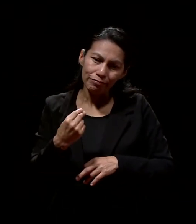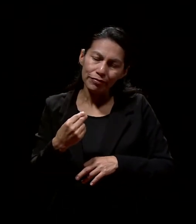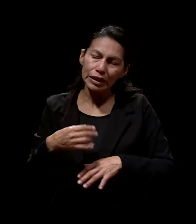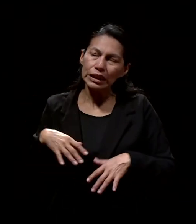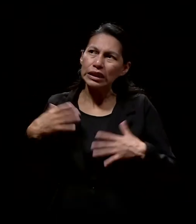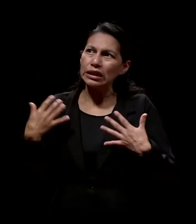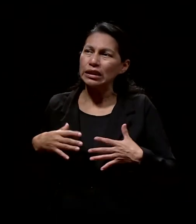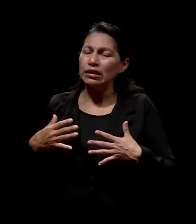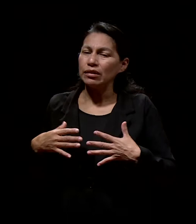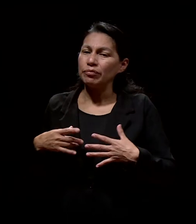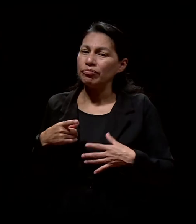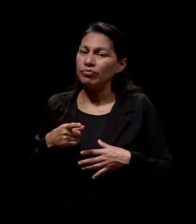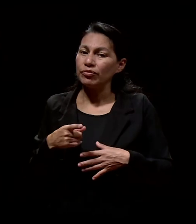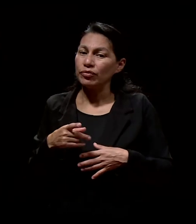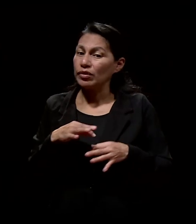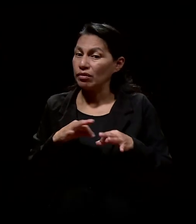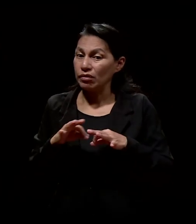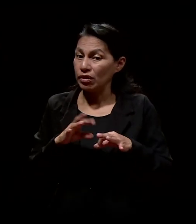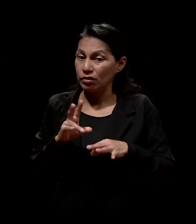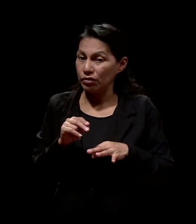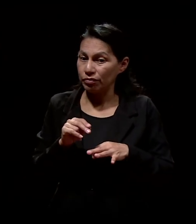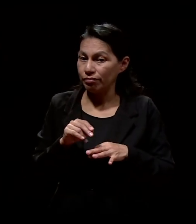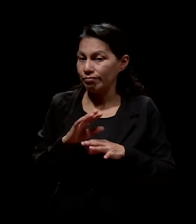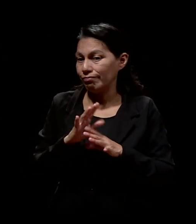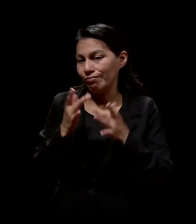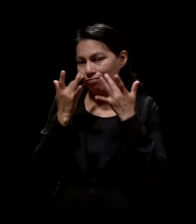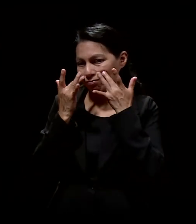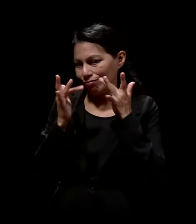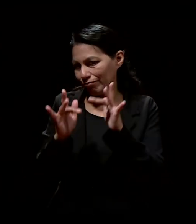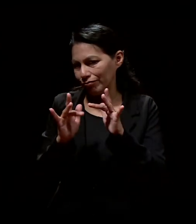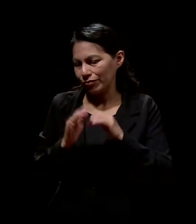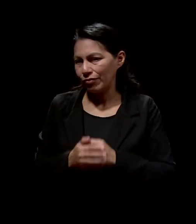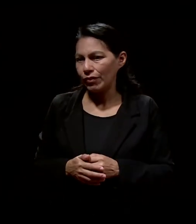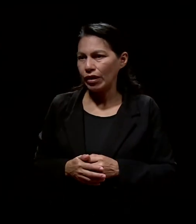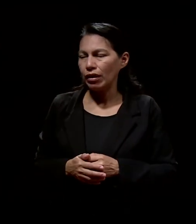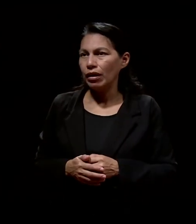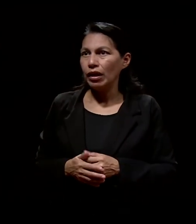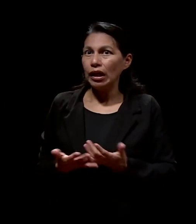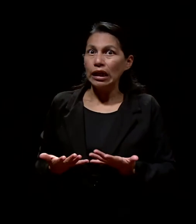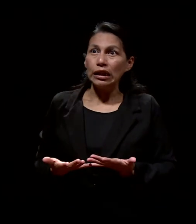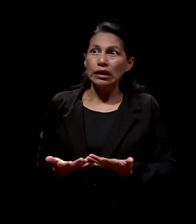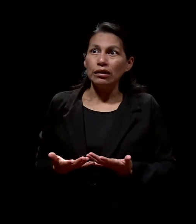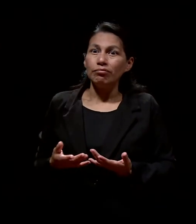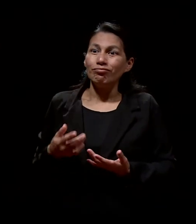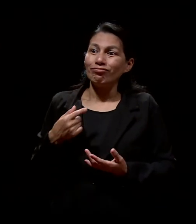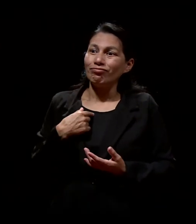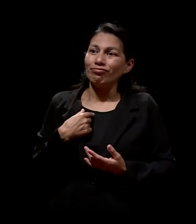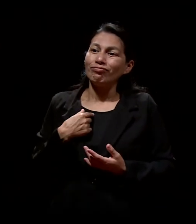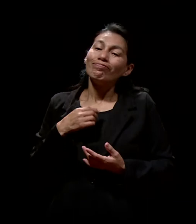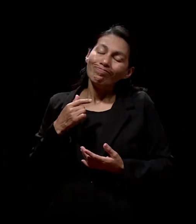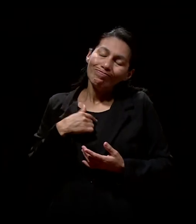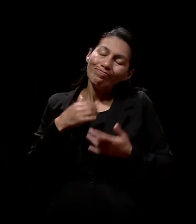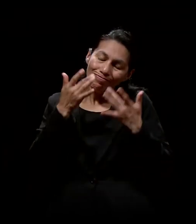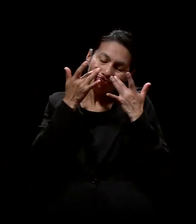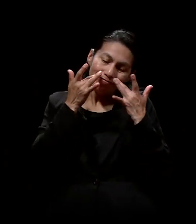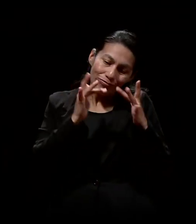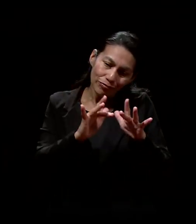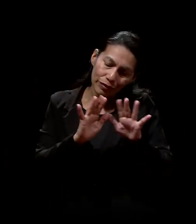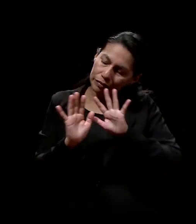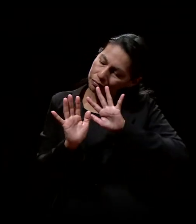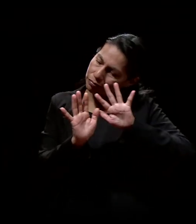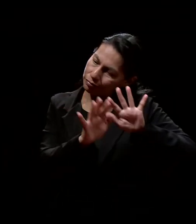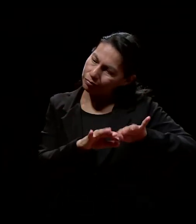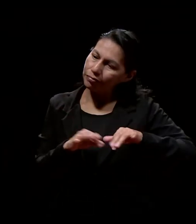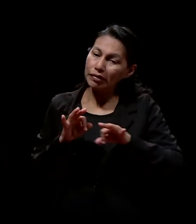que me dijeron, pues entonces si no trabajas con nosotros, vas a tener que dejar el trabajo. Me quedé sin